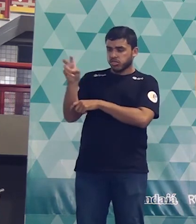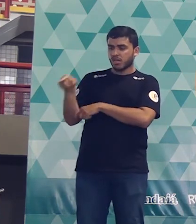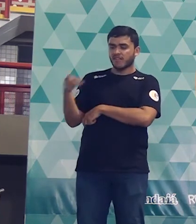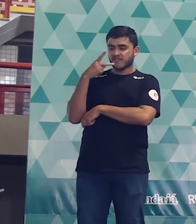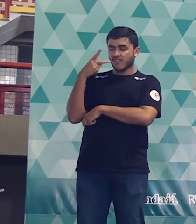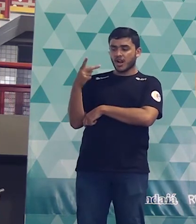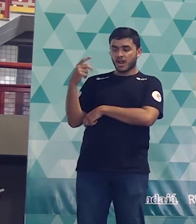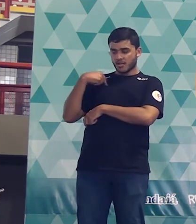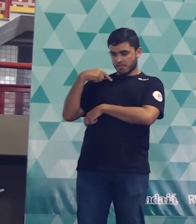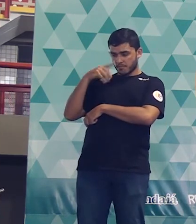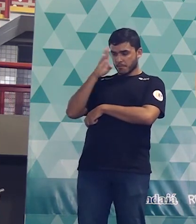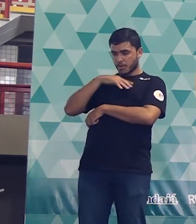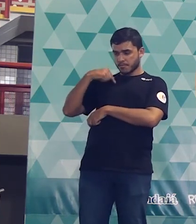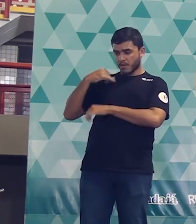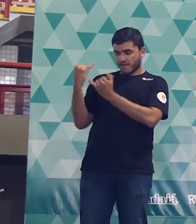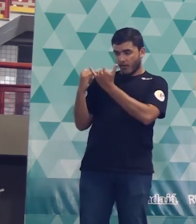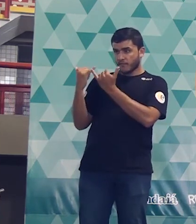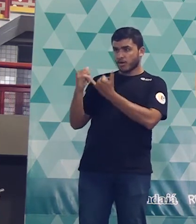mim.